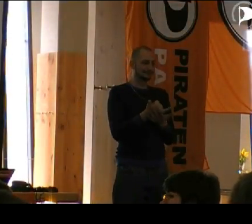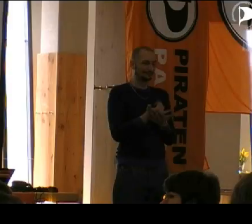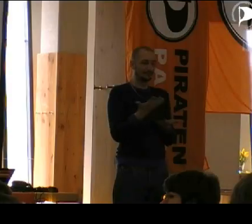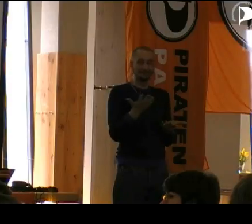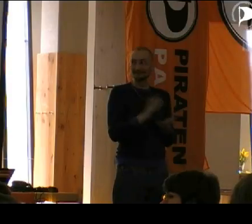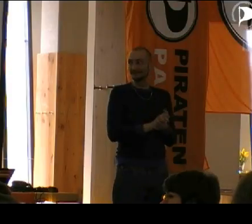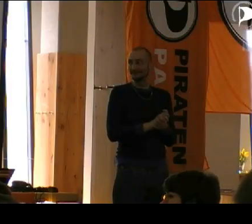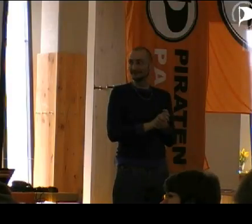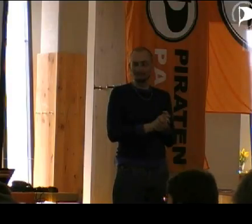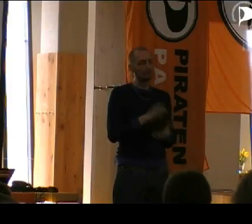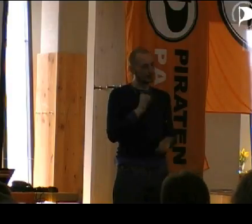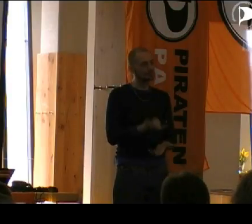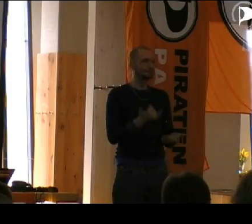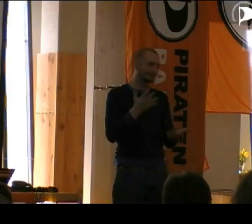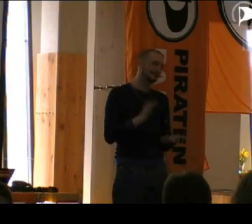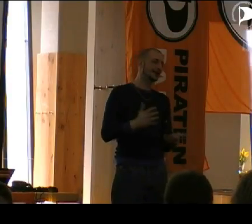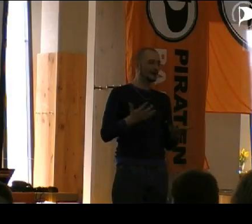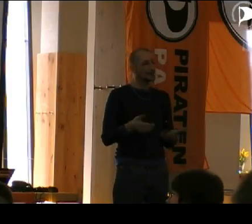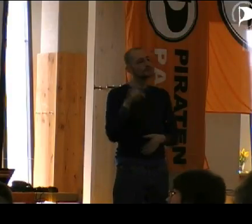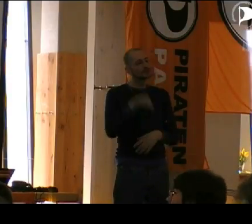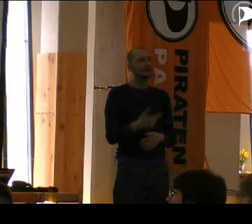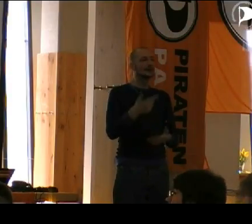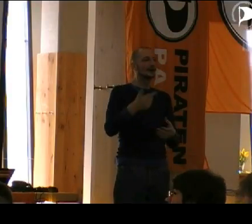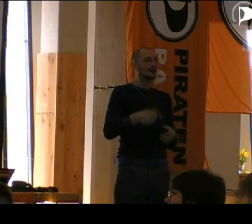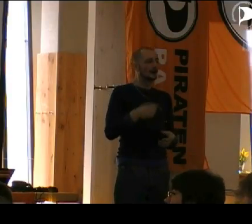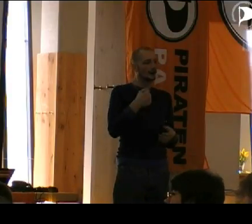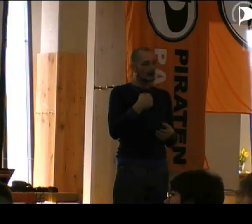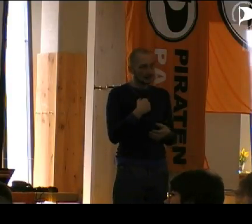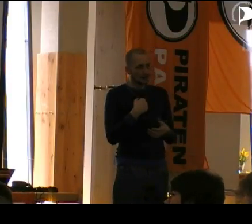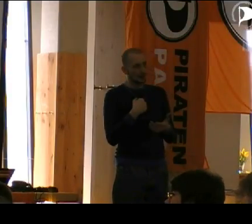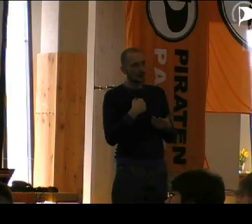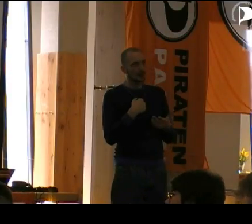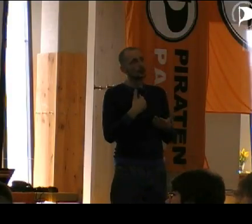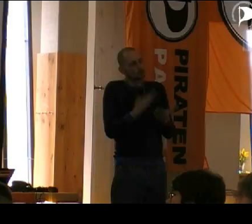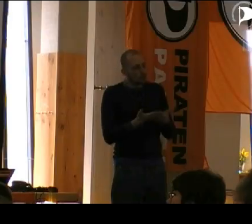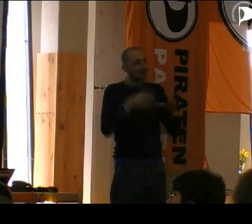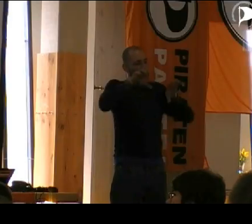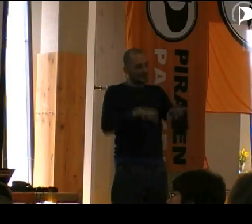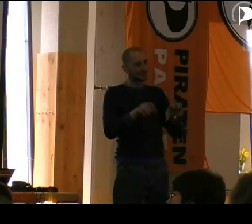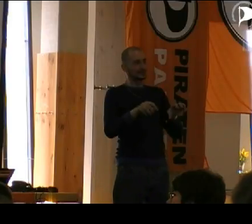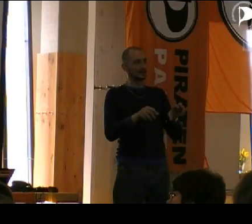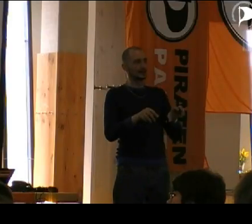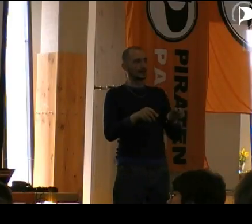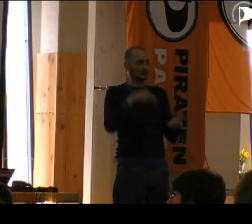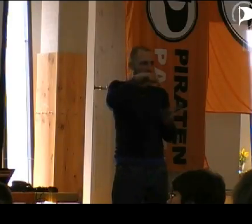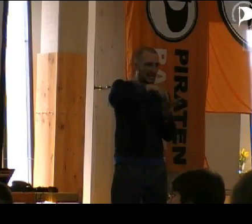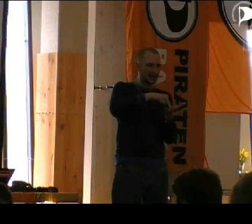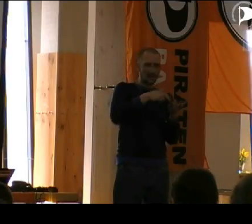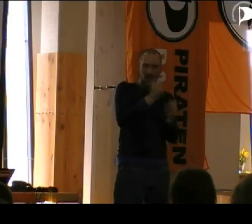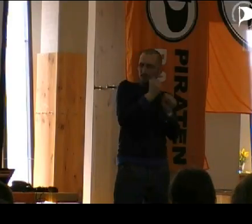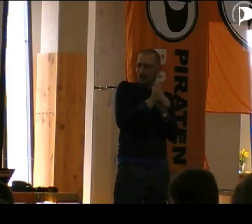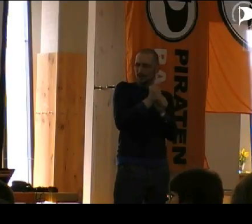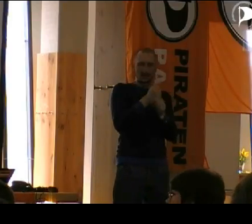genau ansonsten war ich im prinzip immer nach ich habe so etwas wie eine geschäftsstelle in anführungszeichen für mich eine ganz kleine